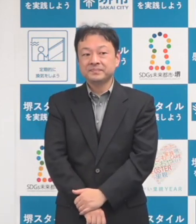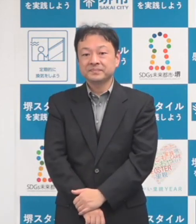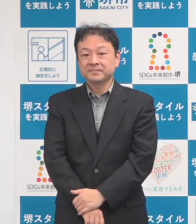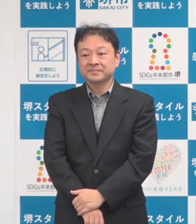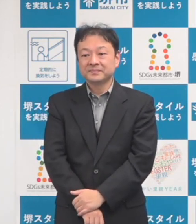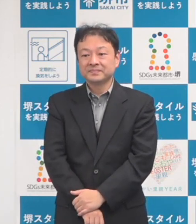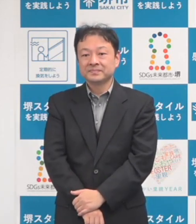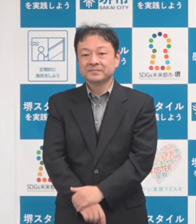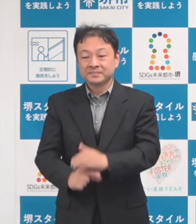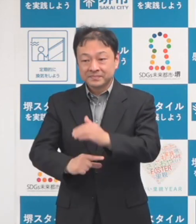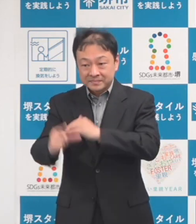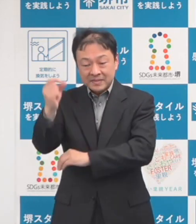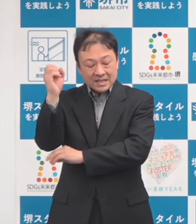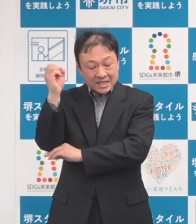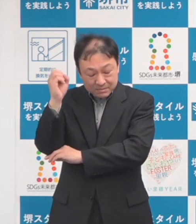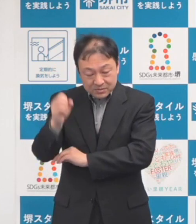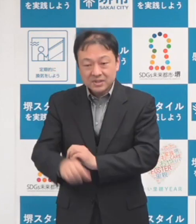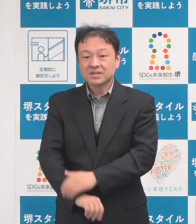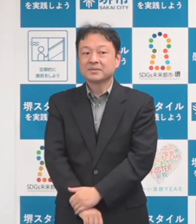朝日新聞の伊勢です。